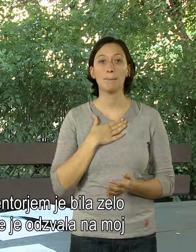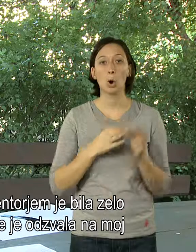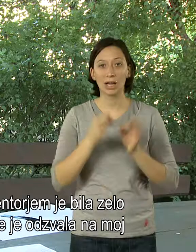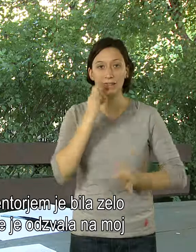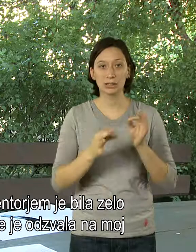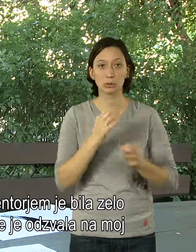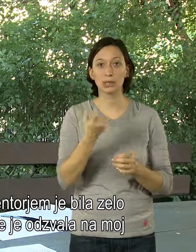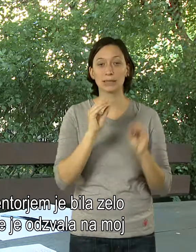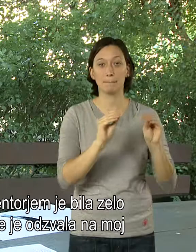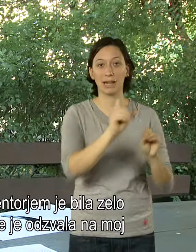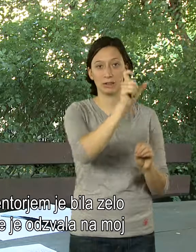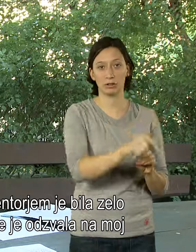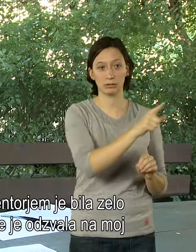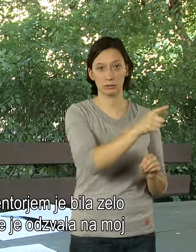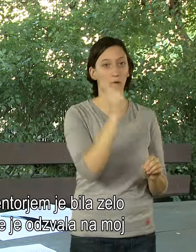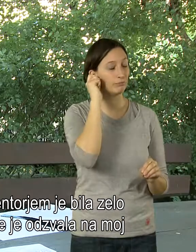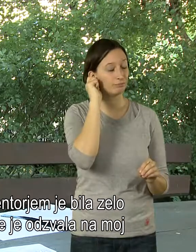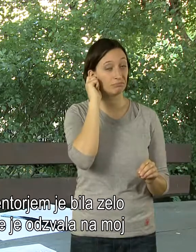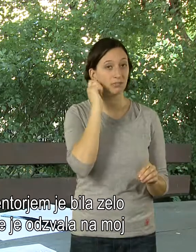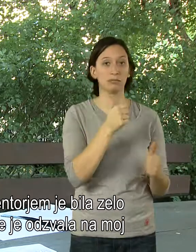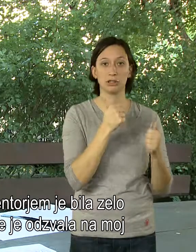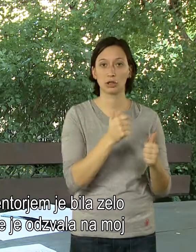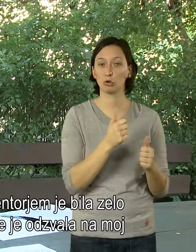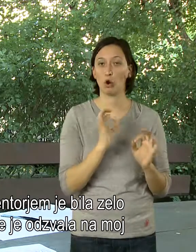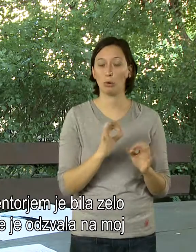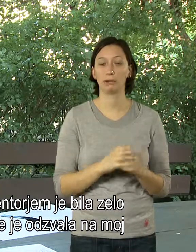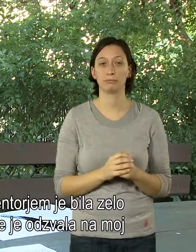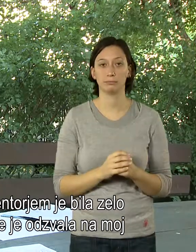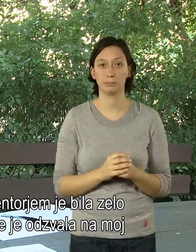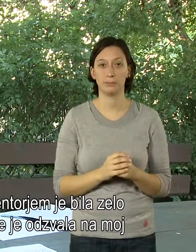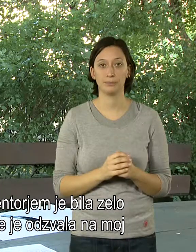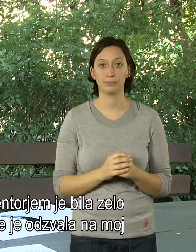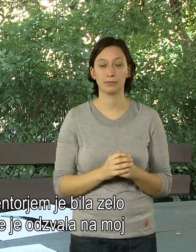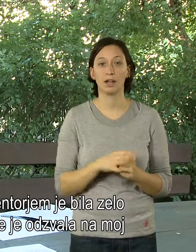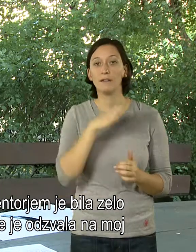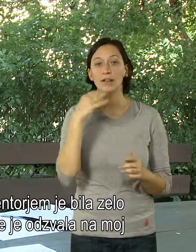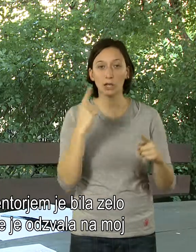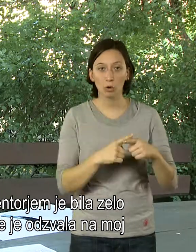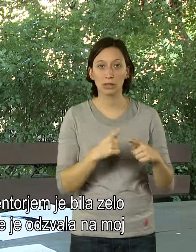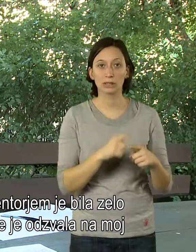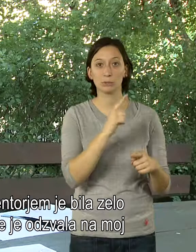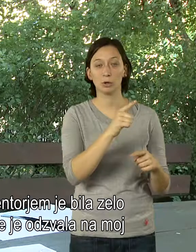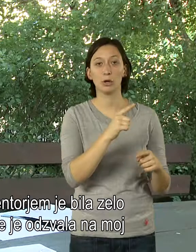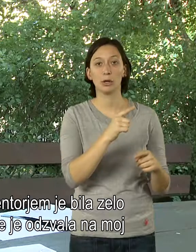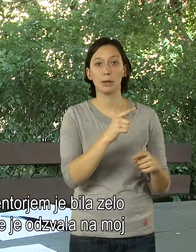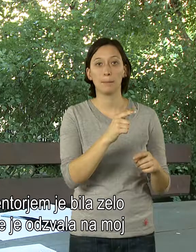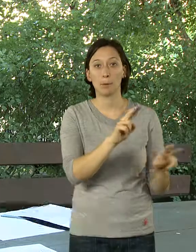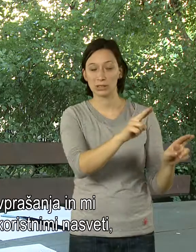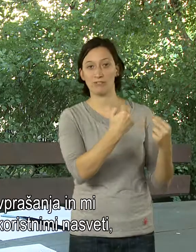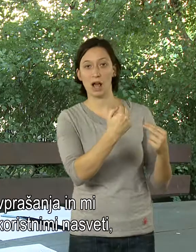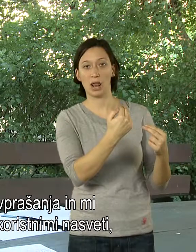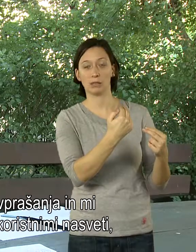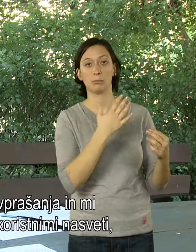Moja izkušnja z mentorjem, torej sodelovanje z mentorjem, je bila zelo dobra. Velikokrat se je odzvala na